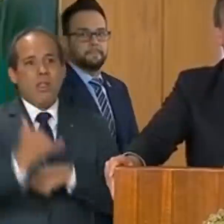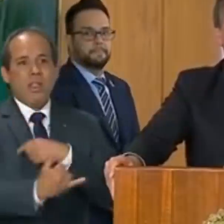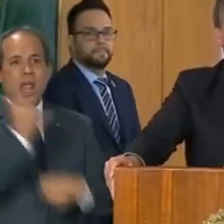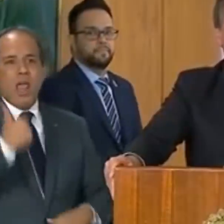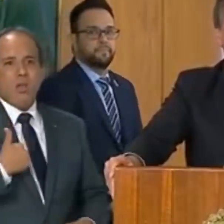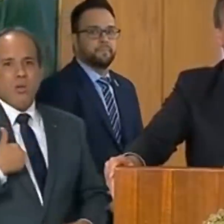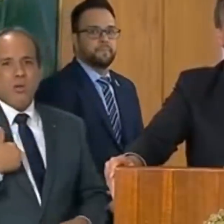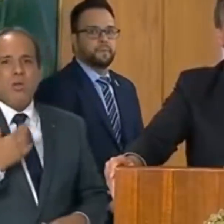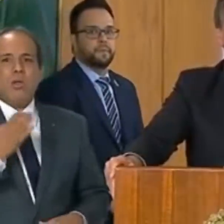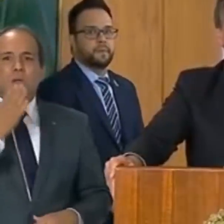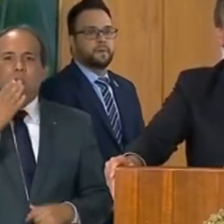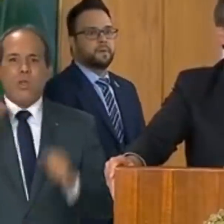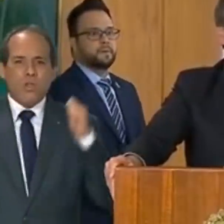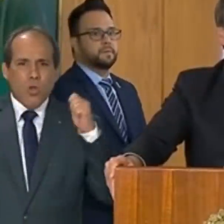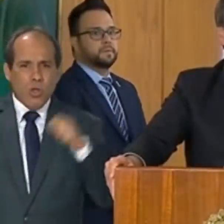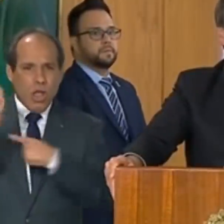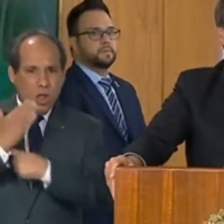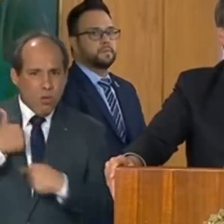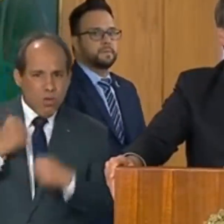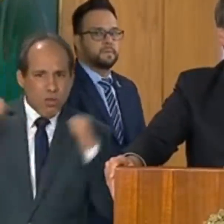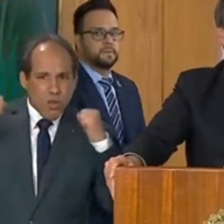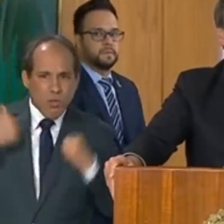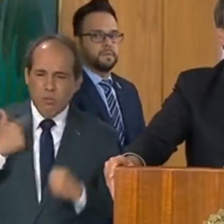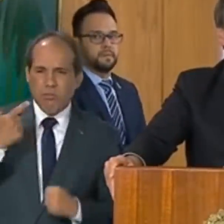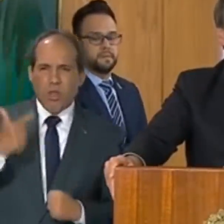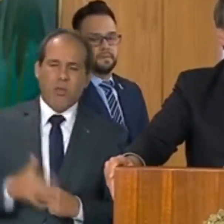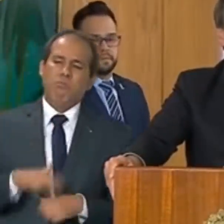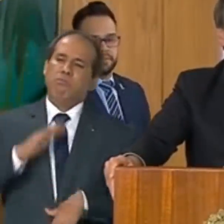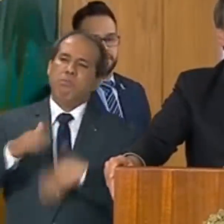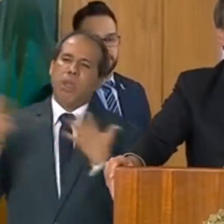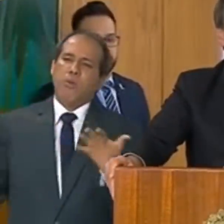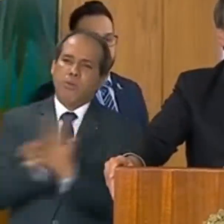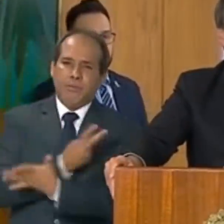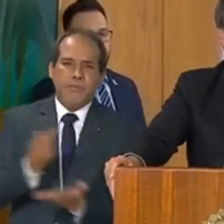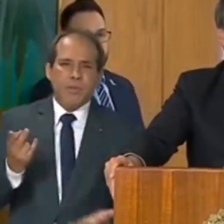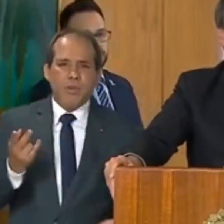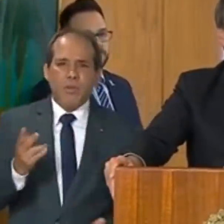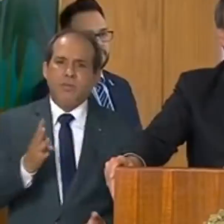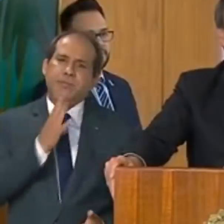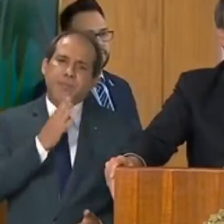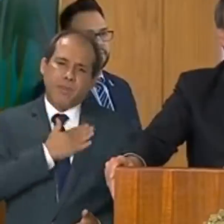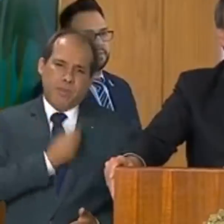time. Aconteceu uma passagem esquisita, né?